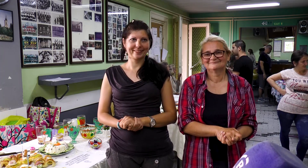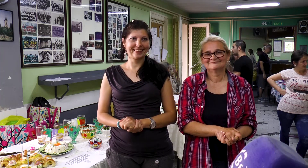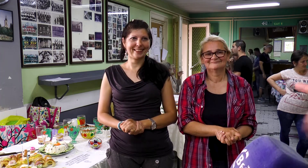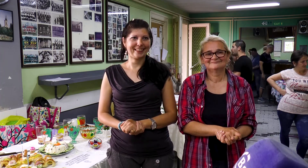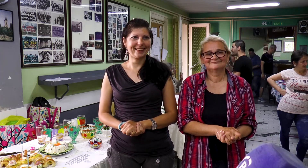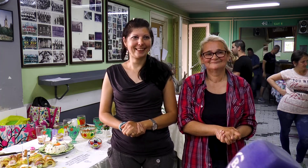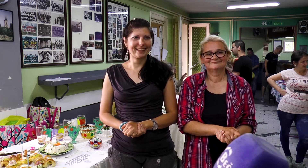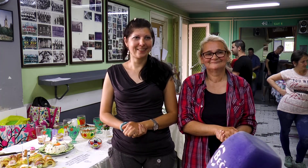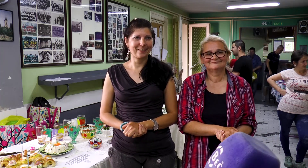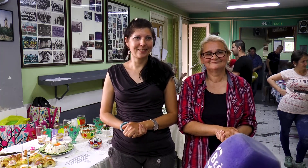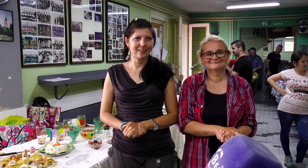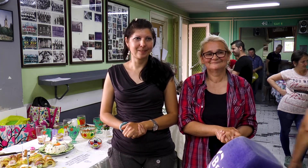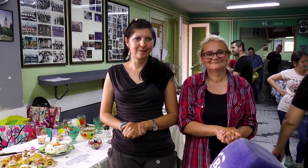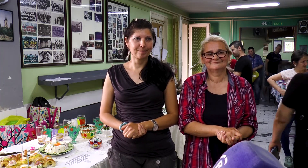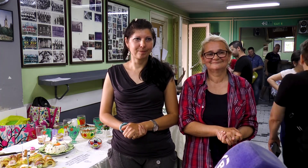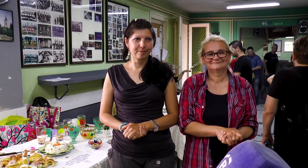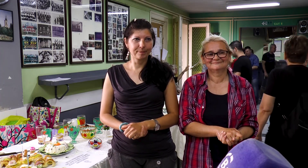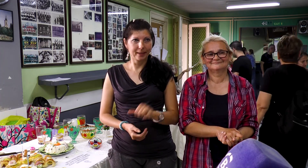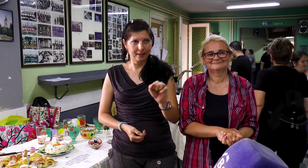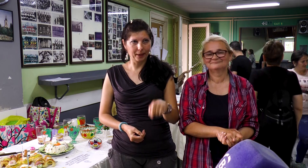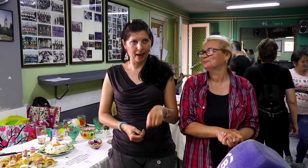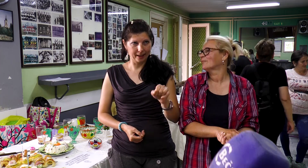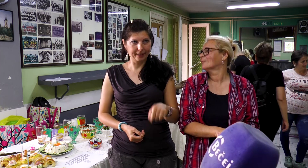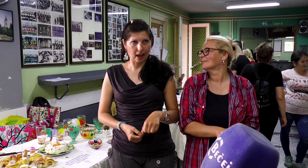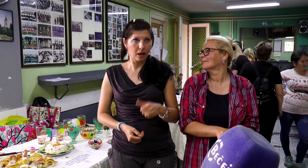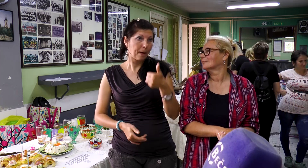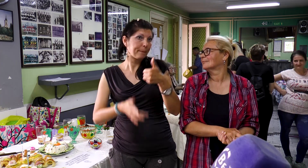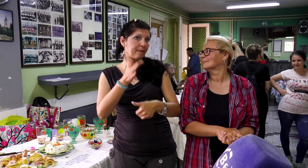učestvuje na manifestaciji? Redno učestvuje. Ili se sad